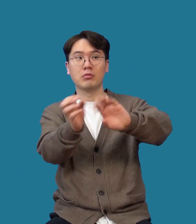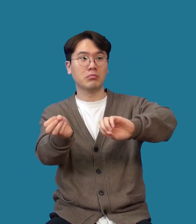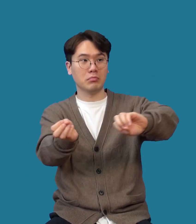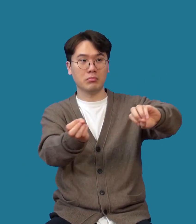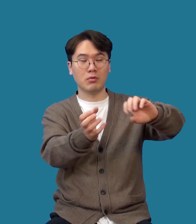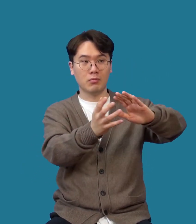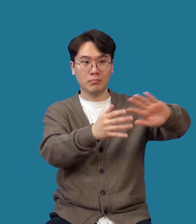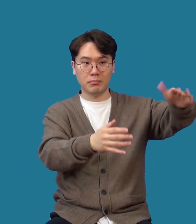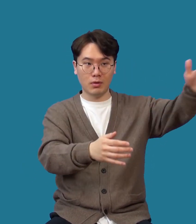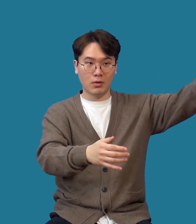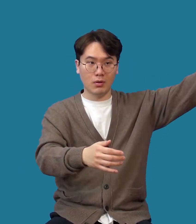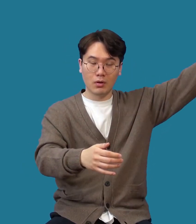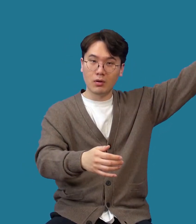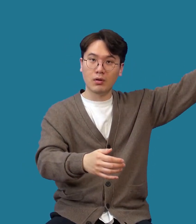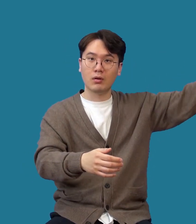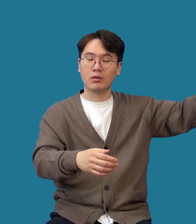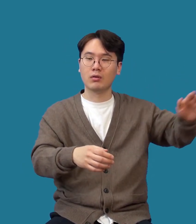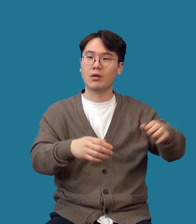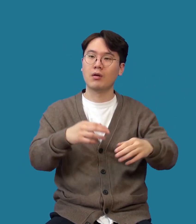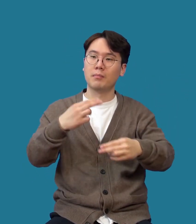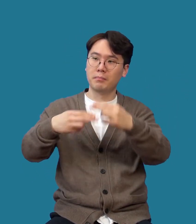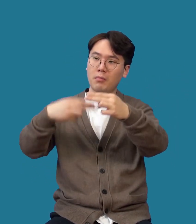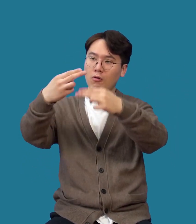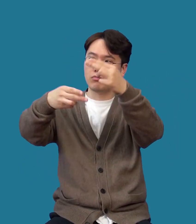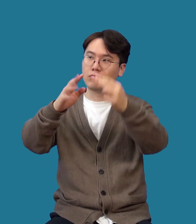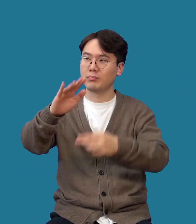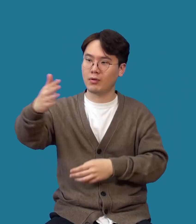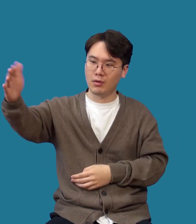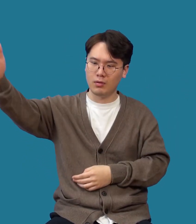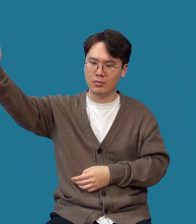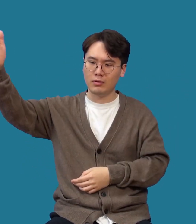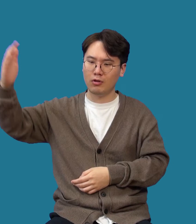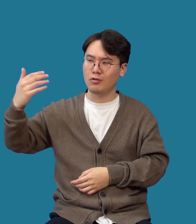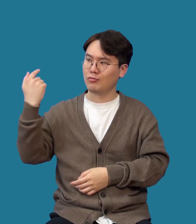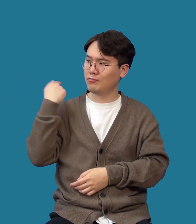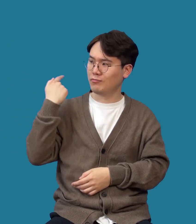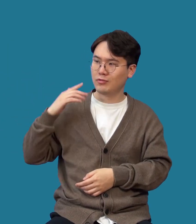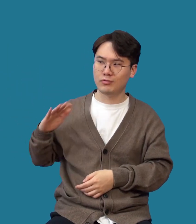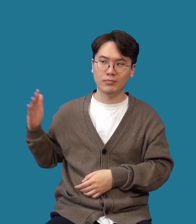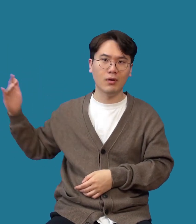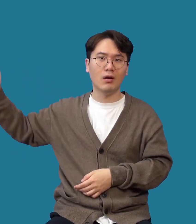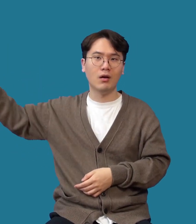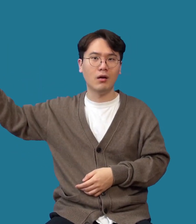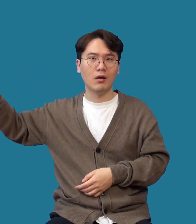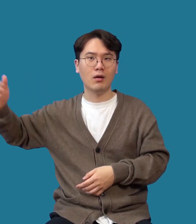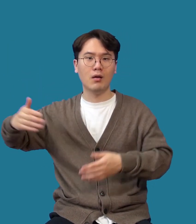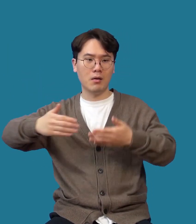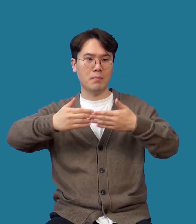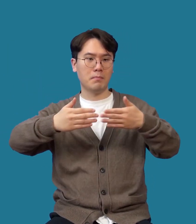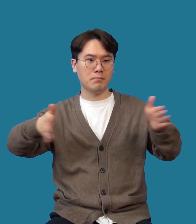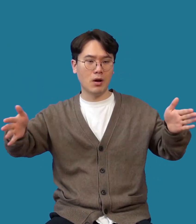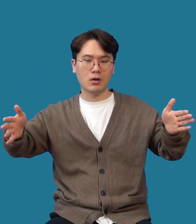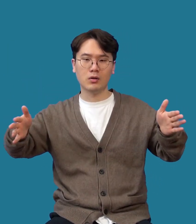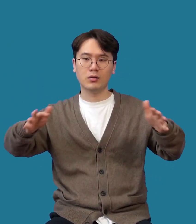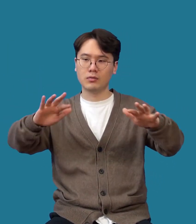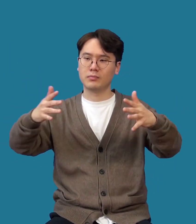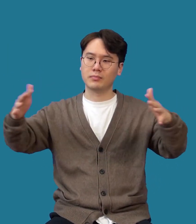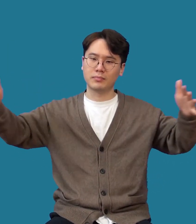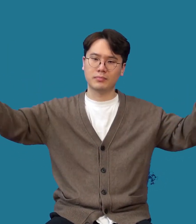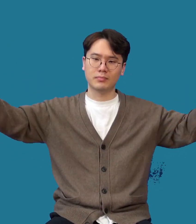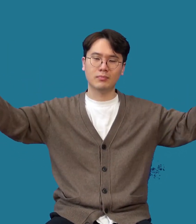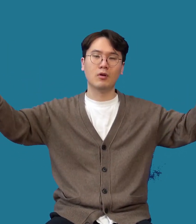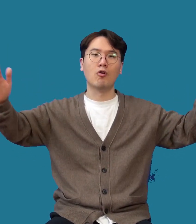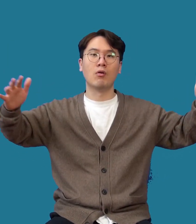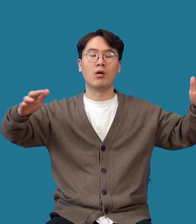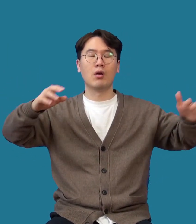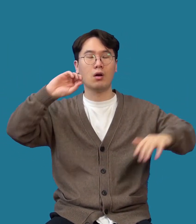옆에 벽돌도 하나씩 날아가 버리고 뒤도 날아가 버리고 온 천지가 끝도 없이 넓은 벌판으로 변했습니다.